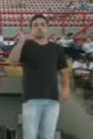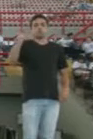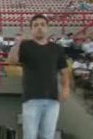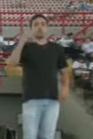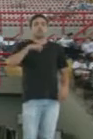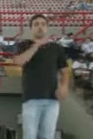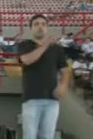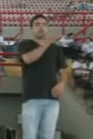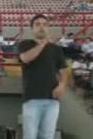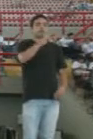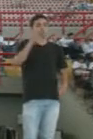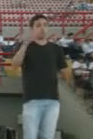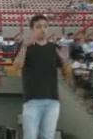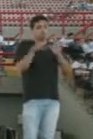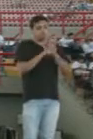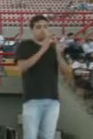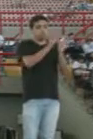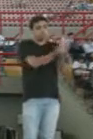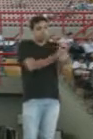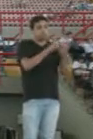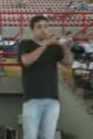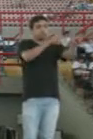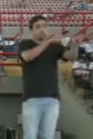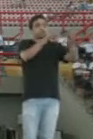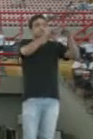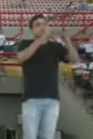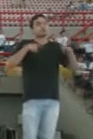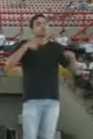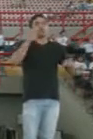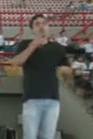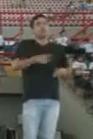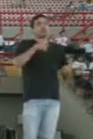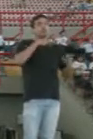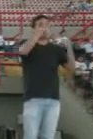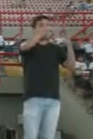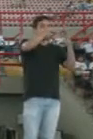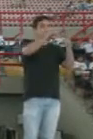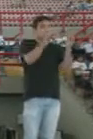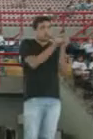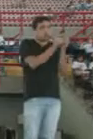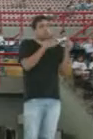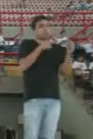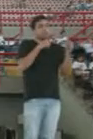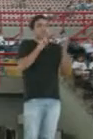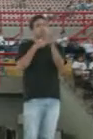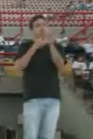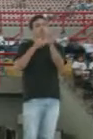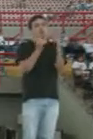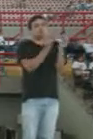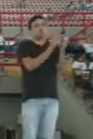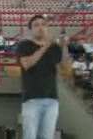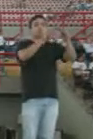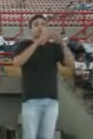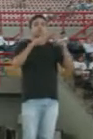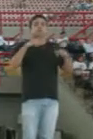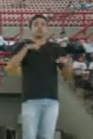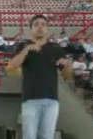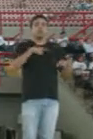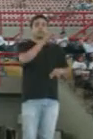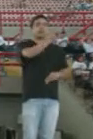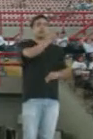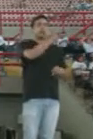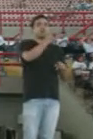do Sertão. Ele prova que todas as consoantes têm uma vogalzinha ao lado. Não é isso? O M é NE,